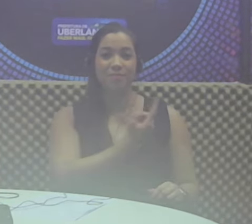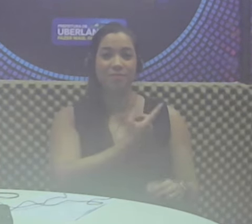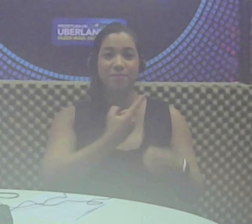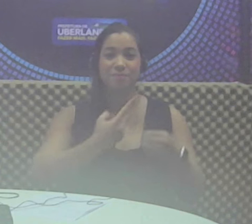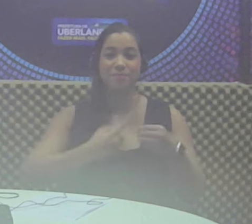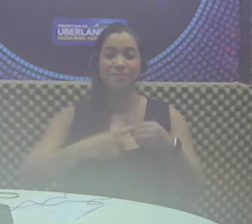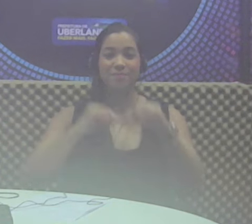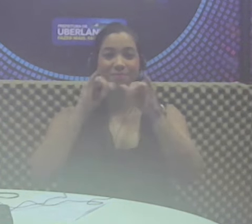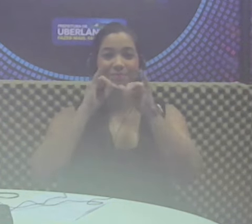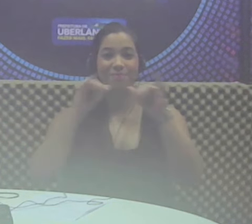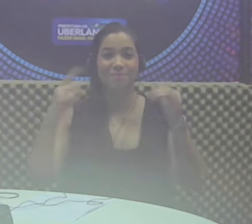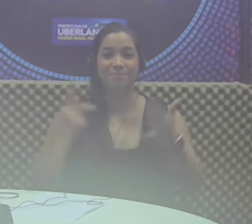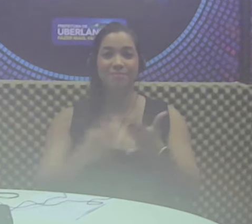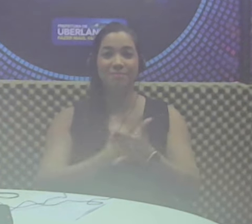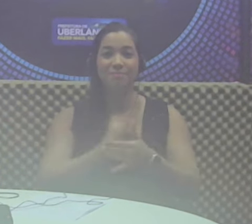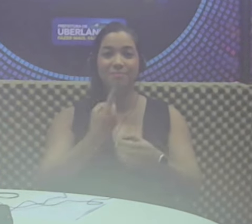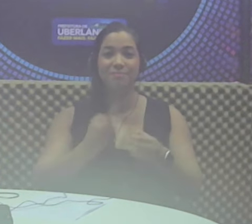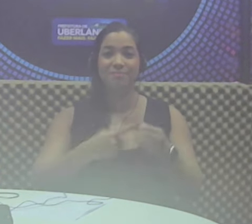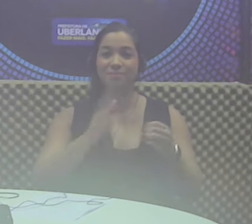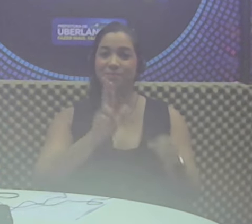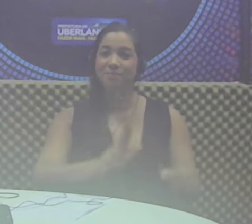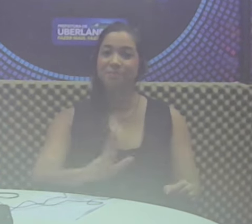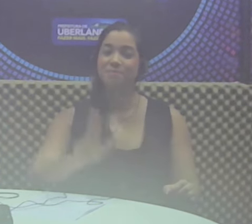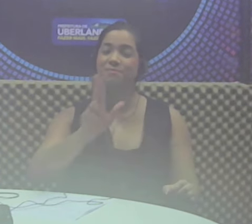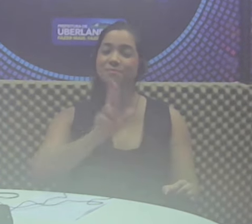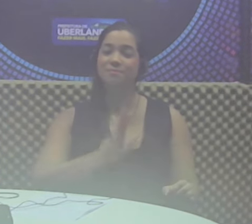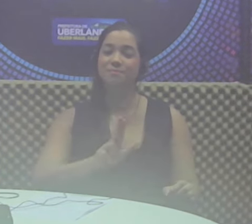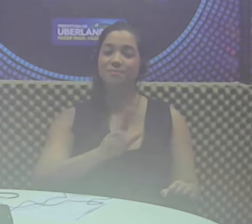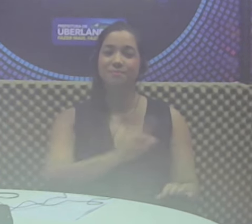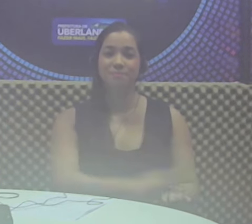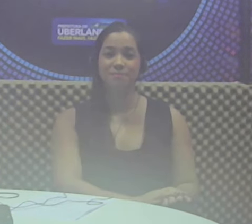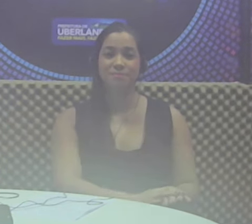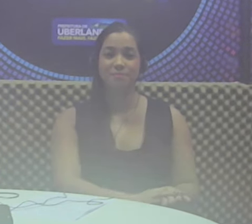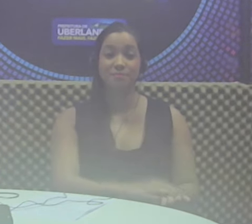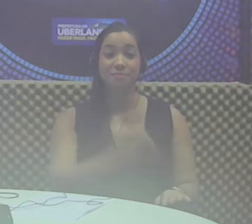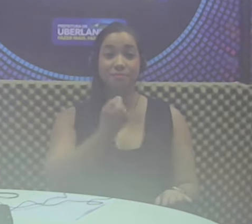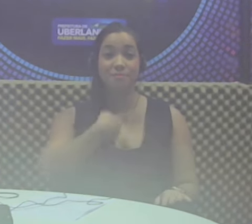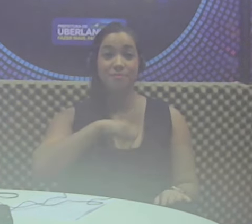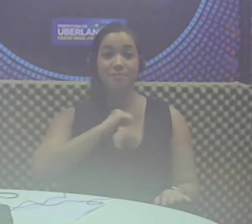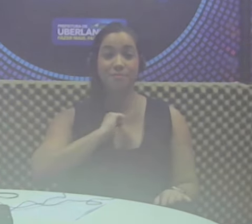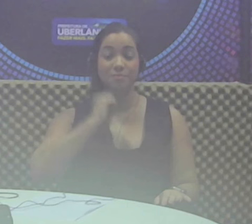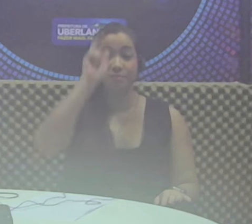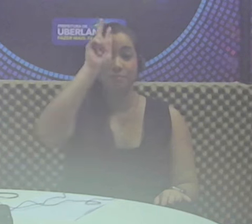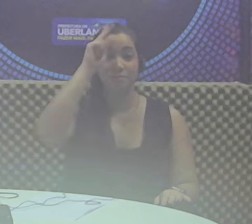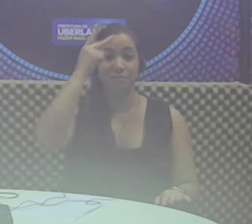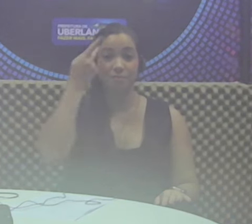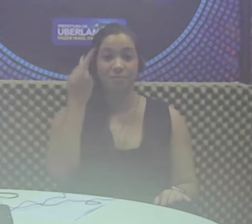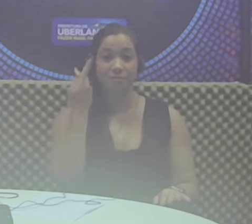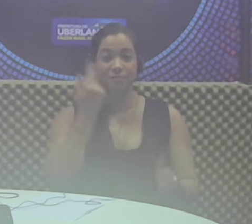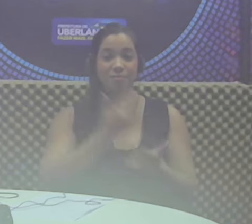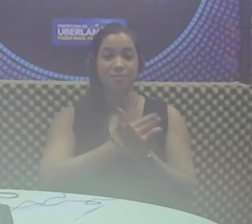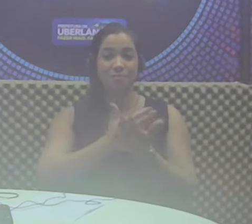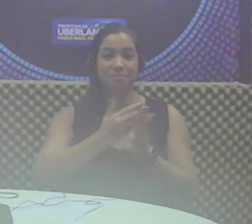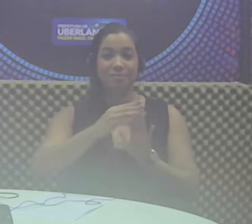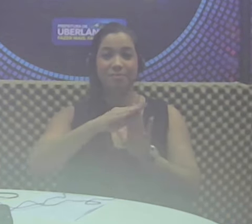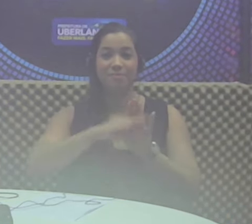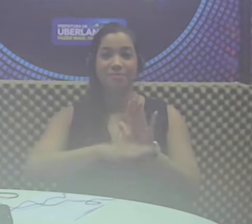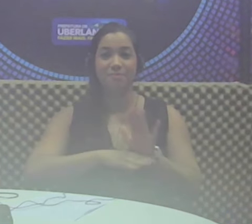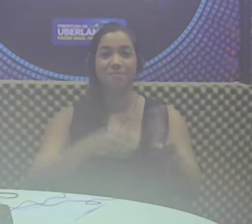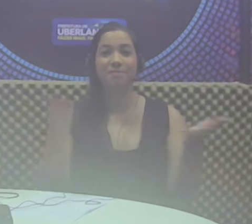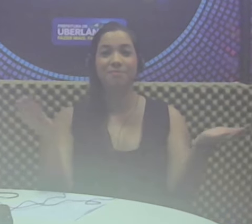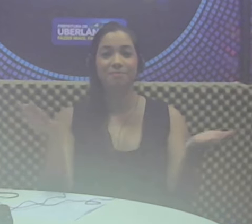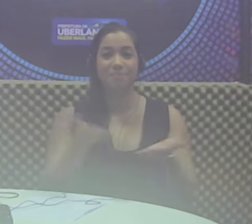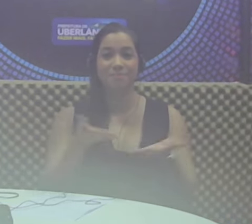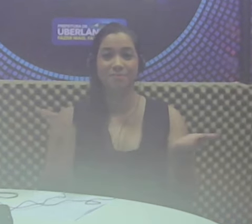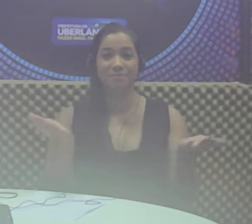Cidade com boletim de notícias sobre o que de fato acontece em Uberlândia. Eu sou Ismênia Keller e começamos com os destaques